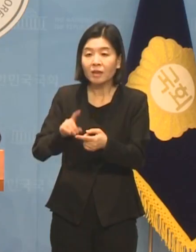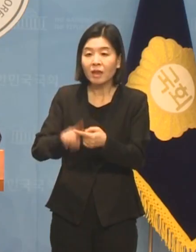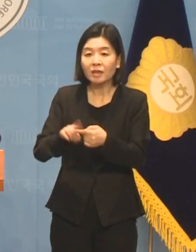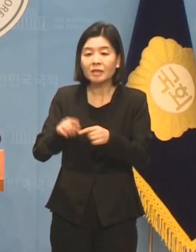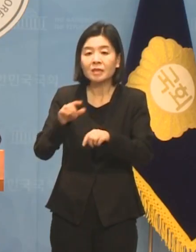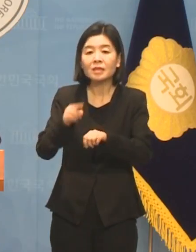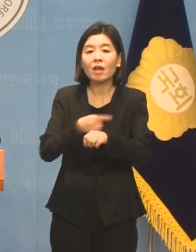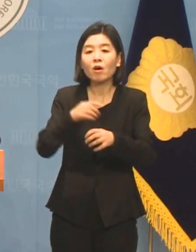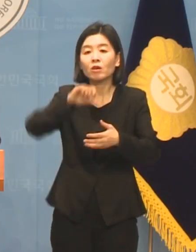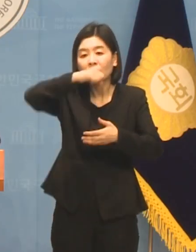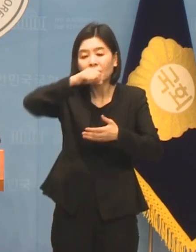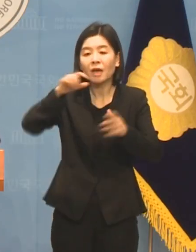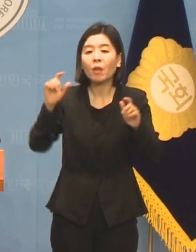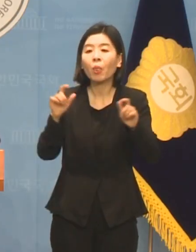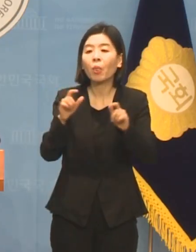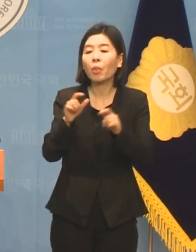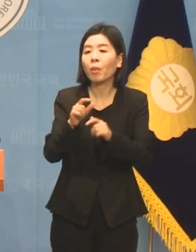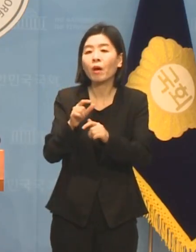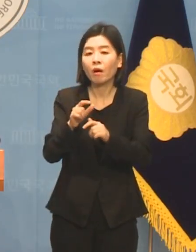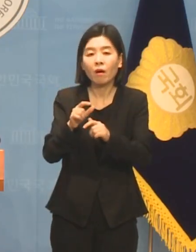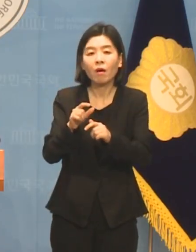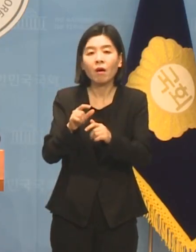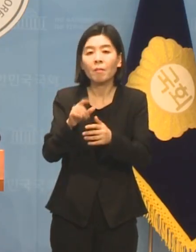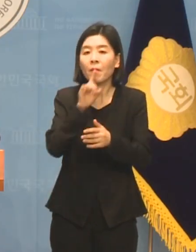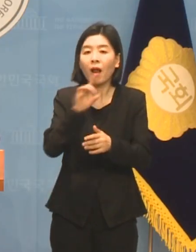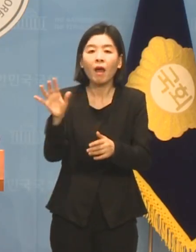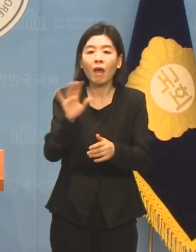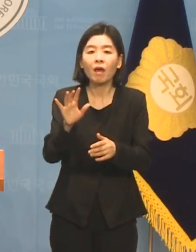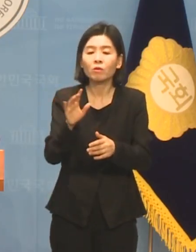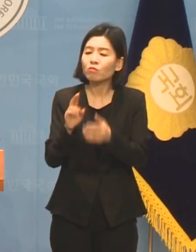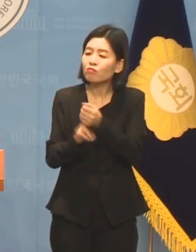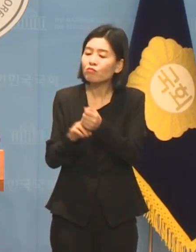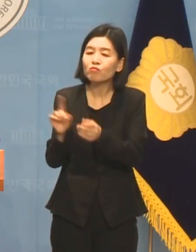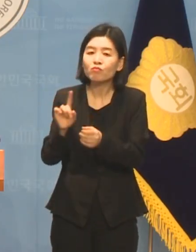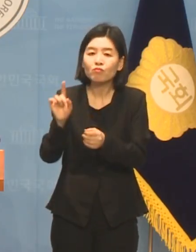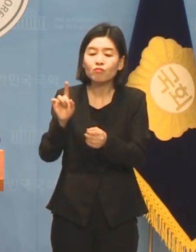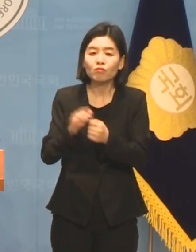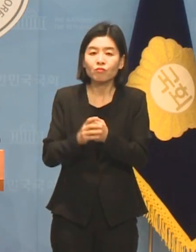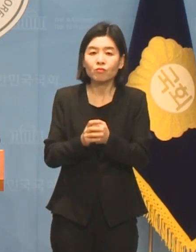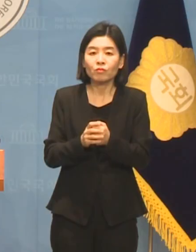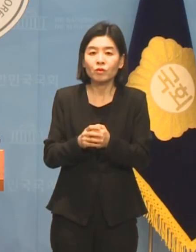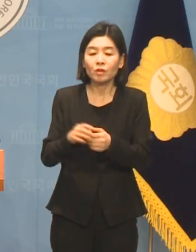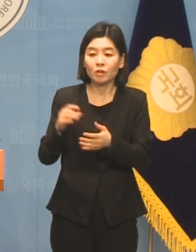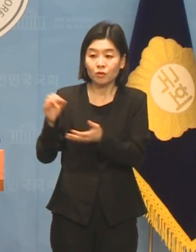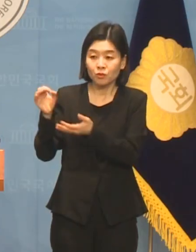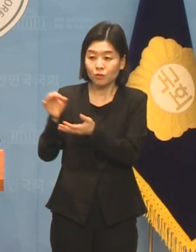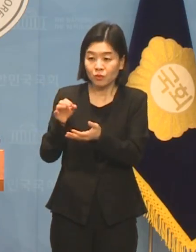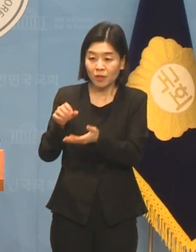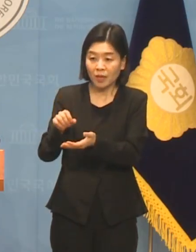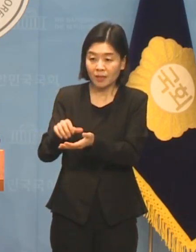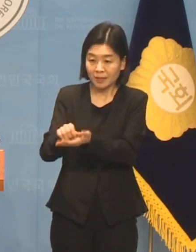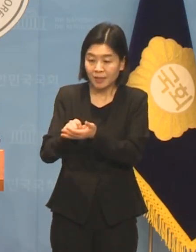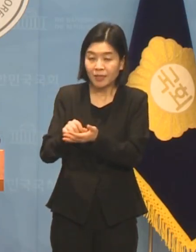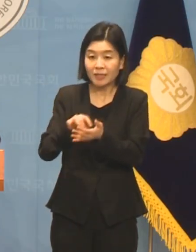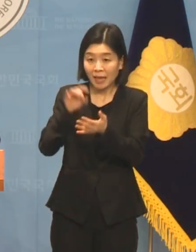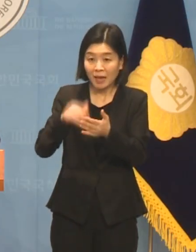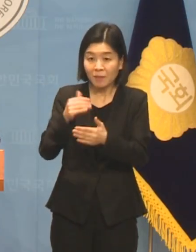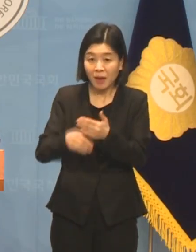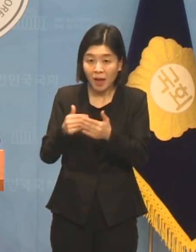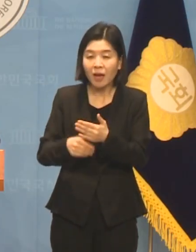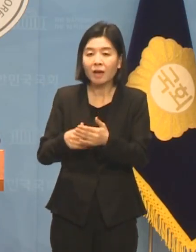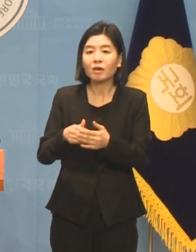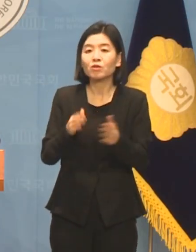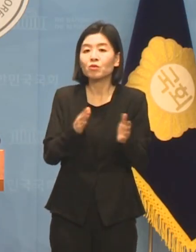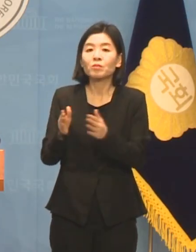않았습니다. 부자 감세 또 숨기는 것입니까? 유산취득세 도입 준비는 최소 2년 이상의 시간이 필요합니다.